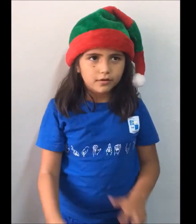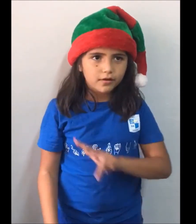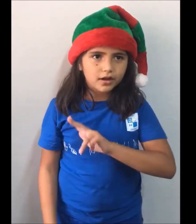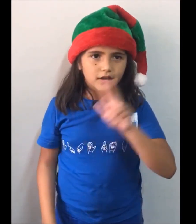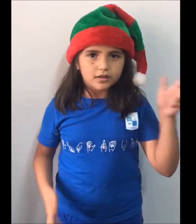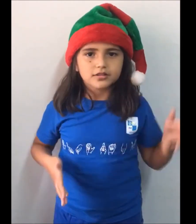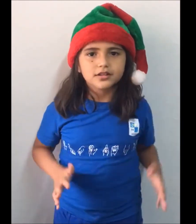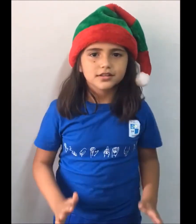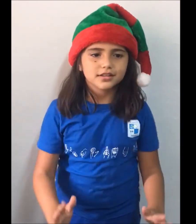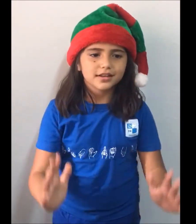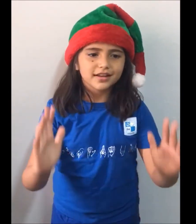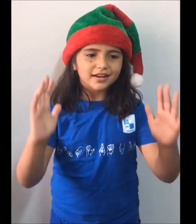nacer